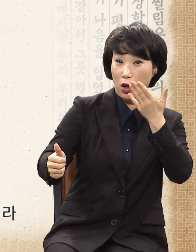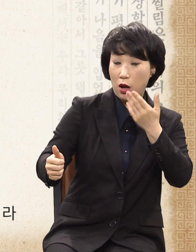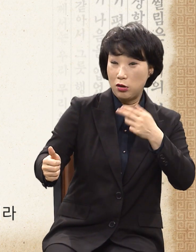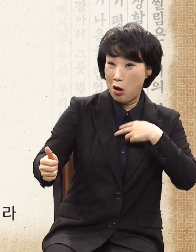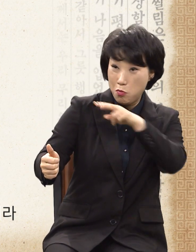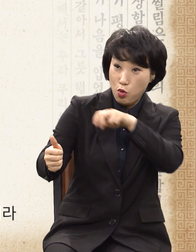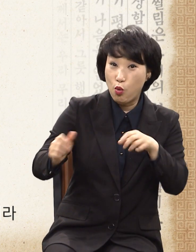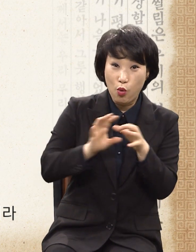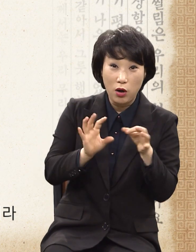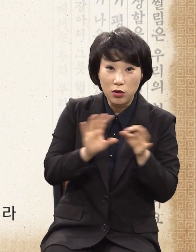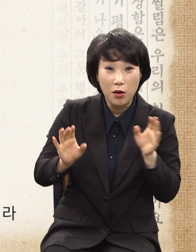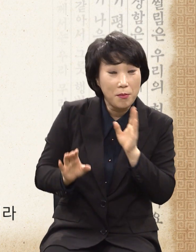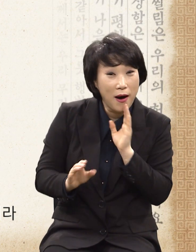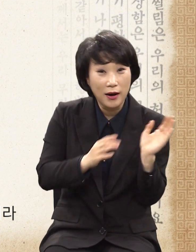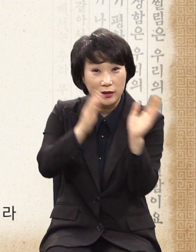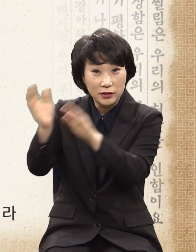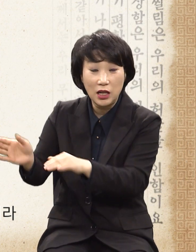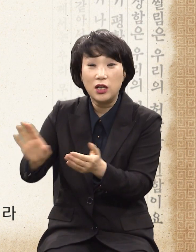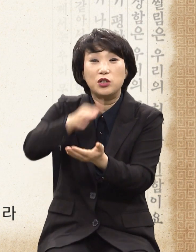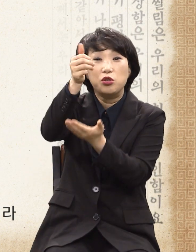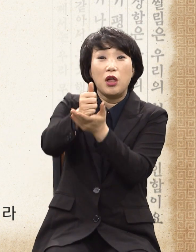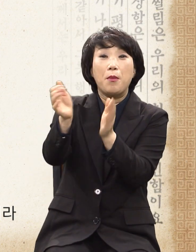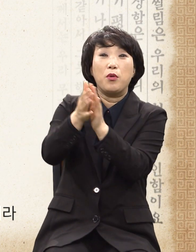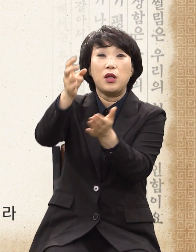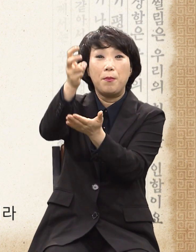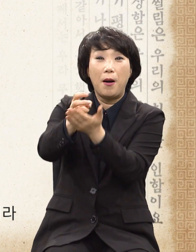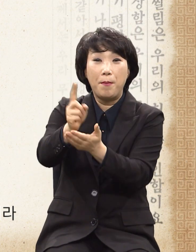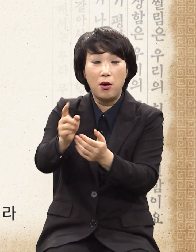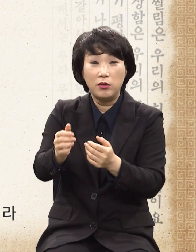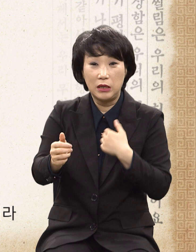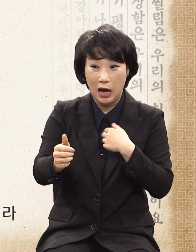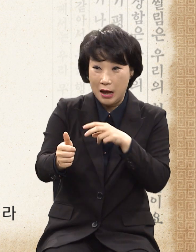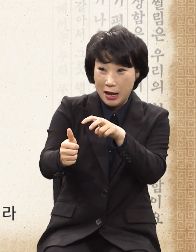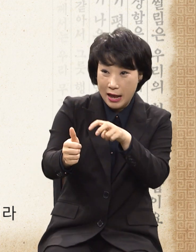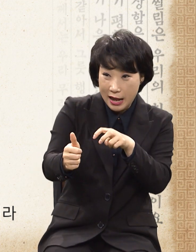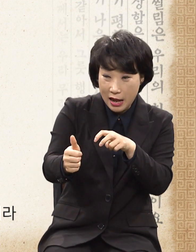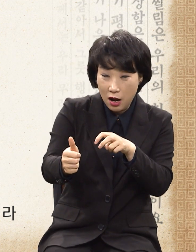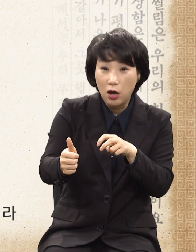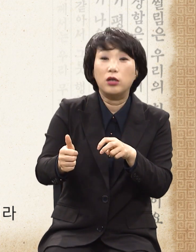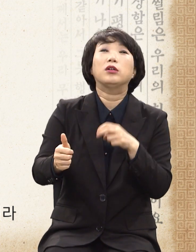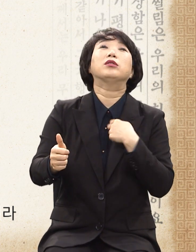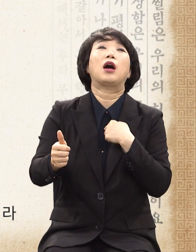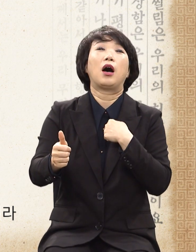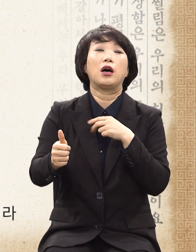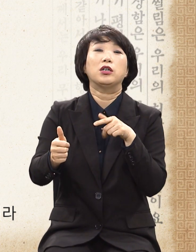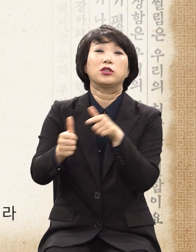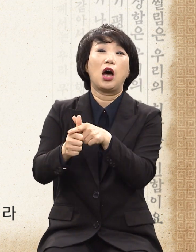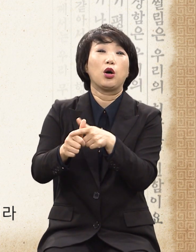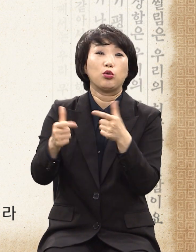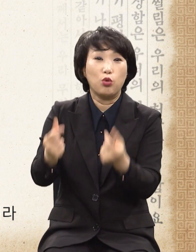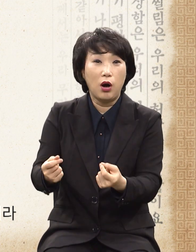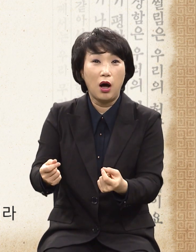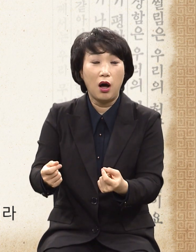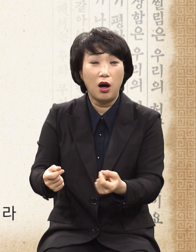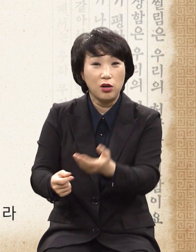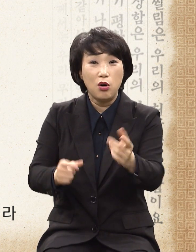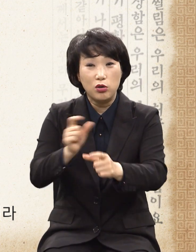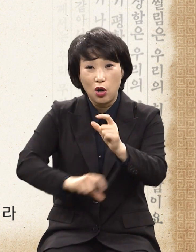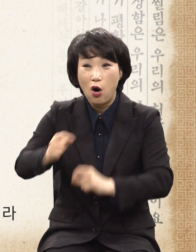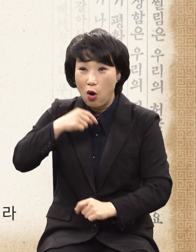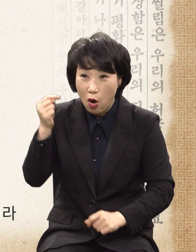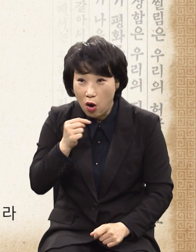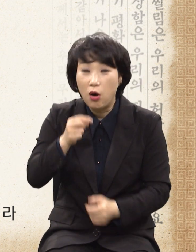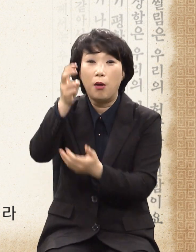미워해도 괜찮아. 그래 그리스도의 율법은 속으로 미워만 해도 살인이라는 거요. 더